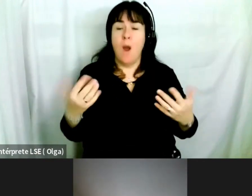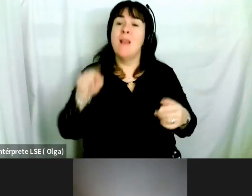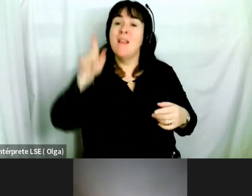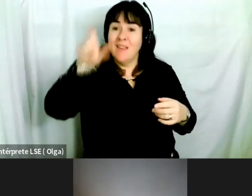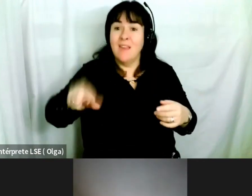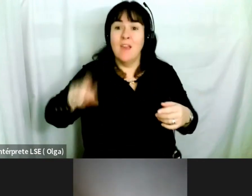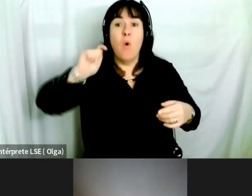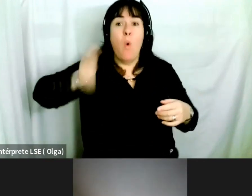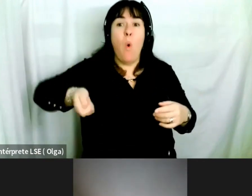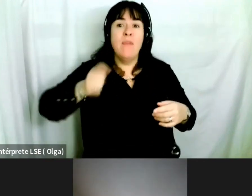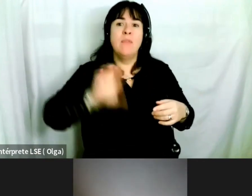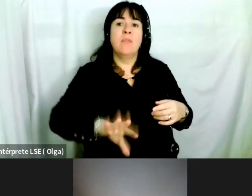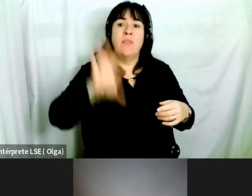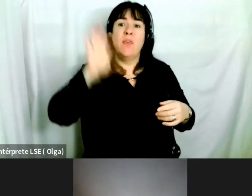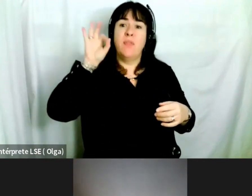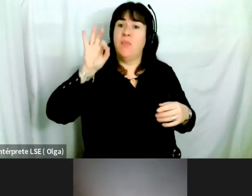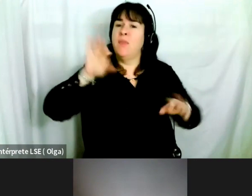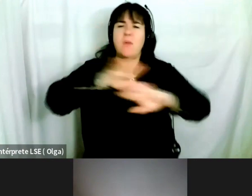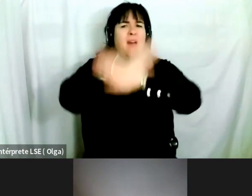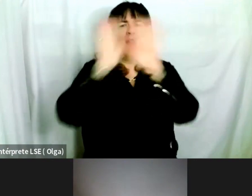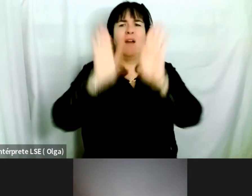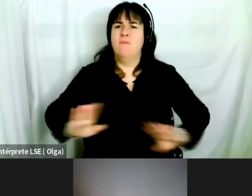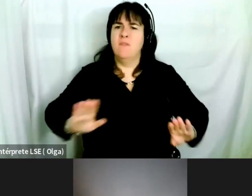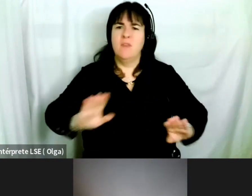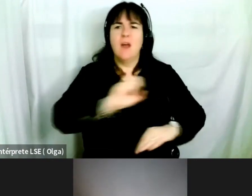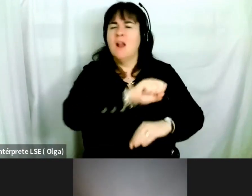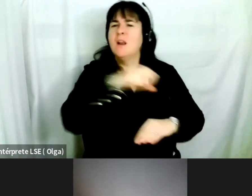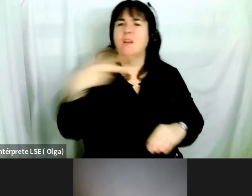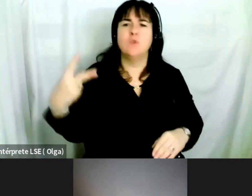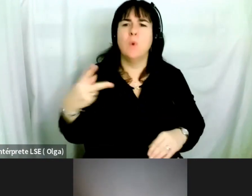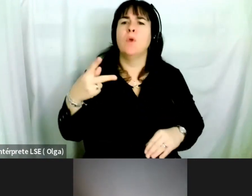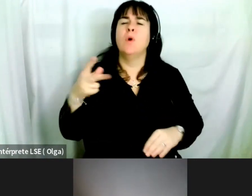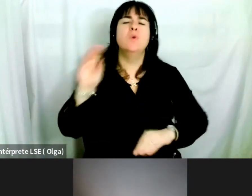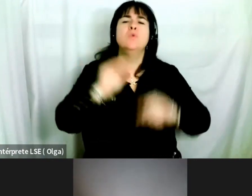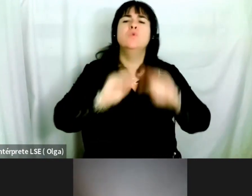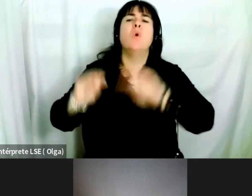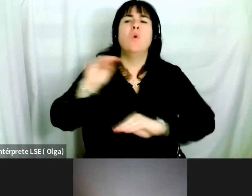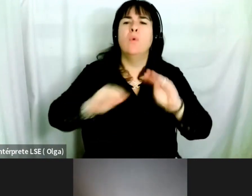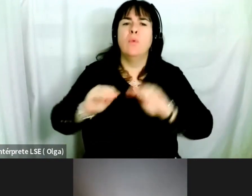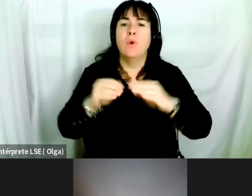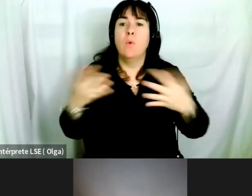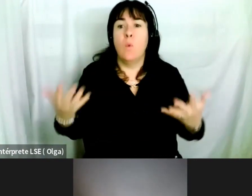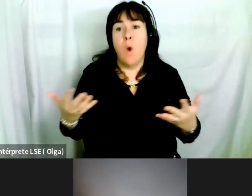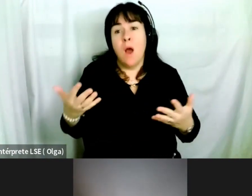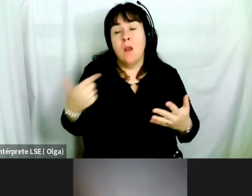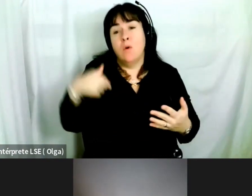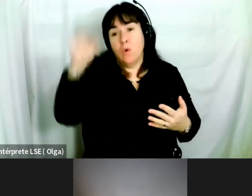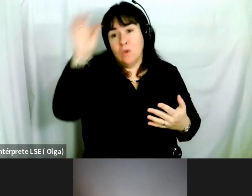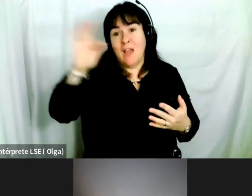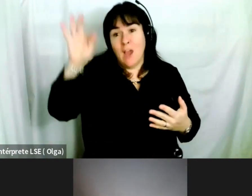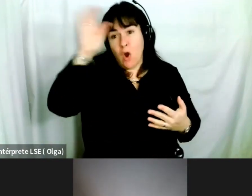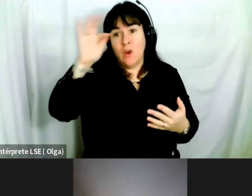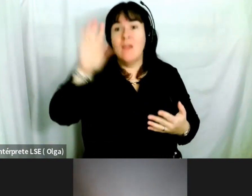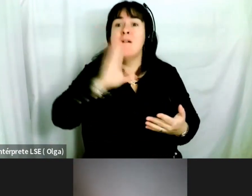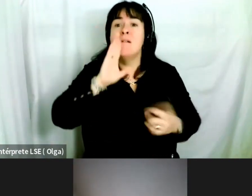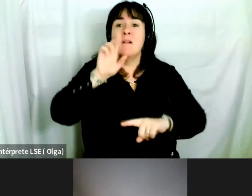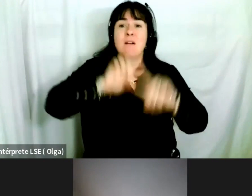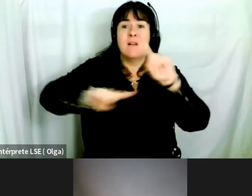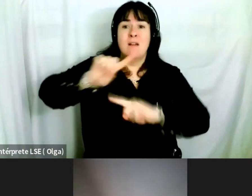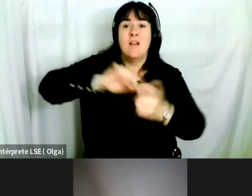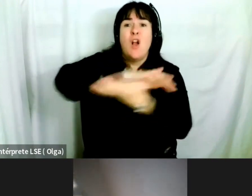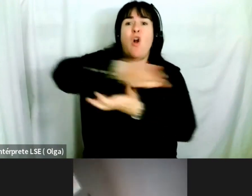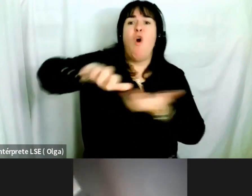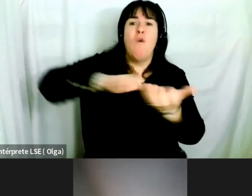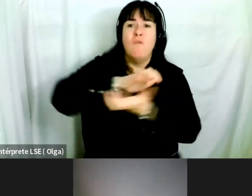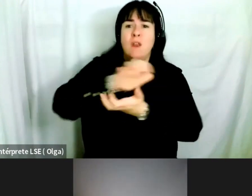partes, decide definitivamente cuál es la solución o se supone que pone punto final a ese conflicto, pero no es